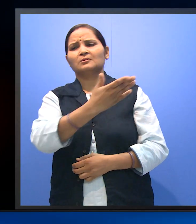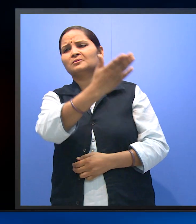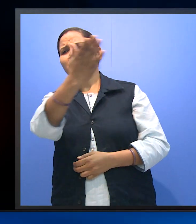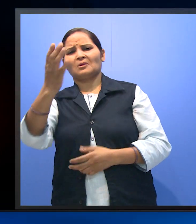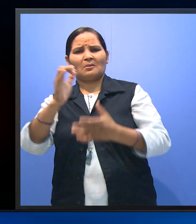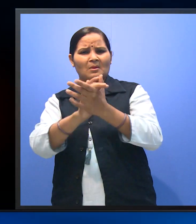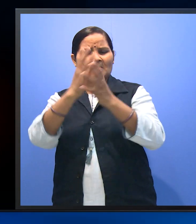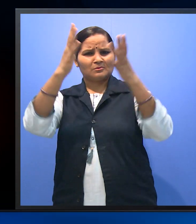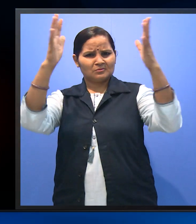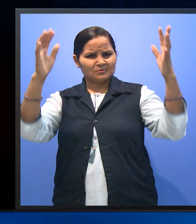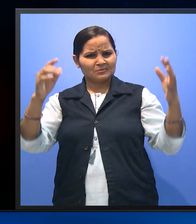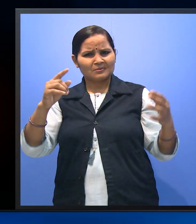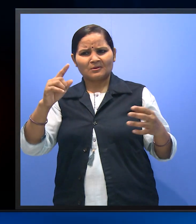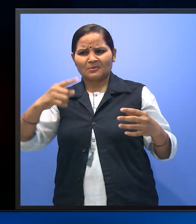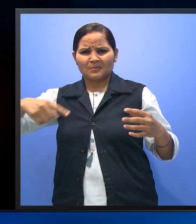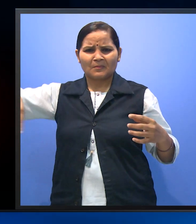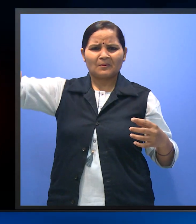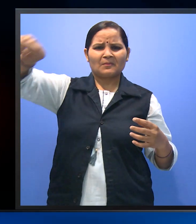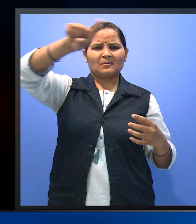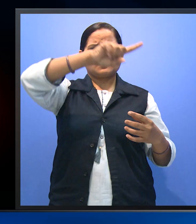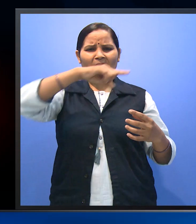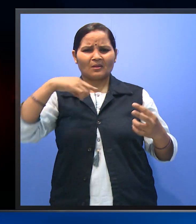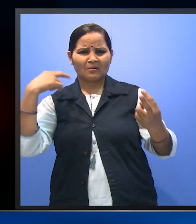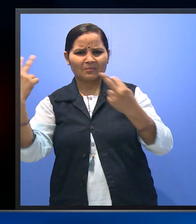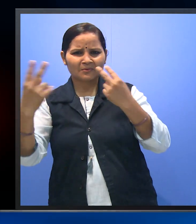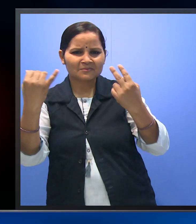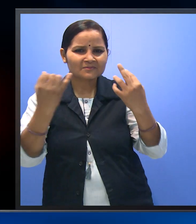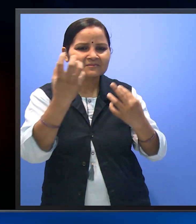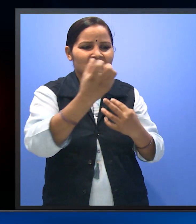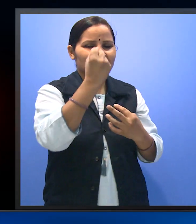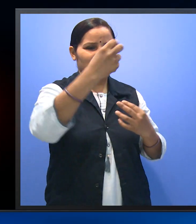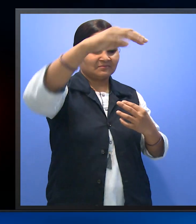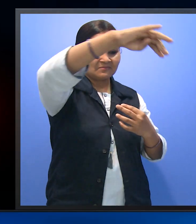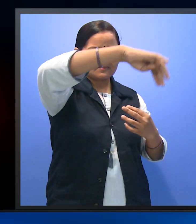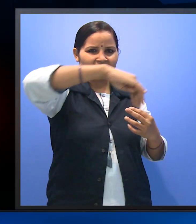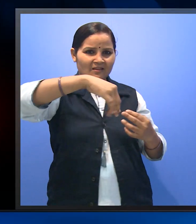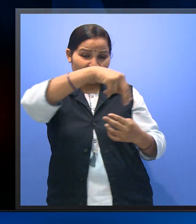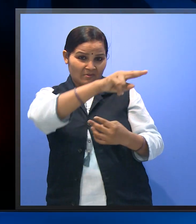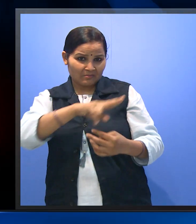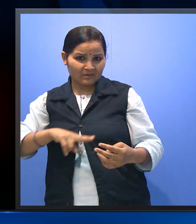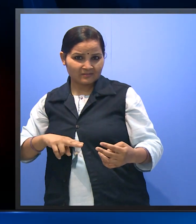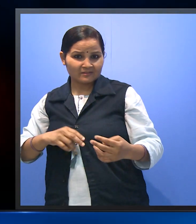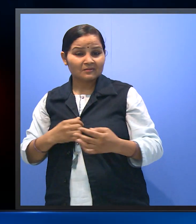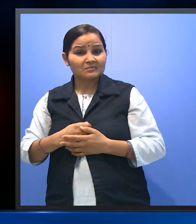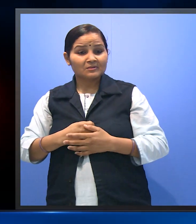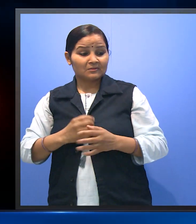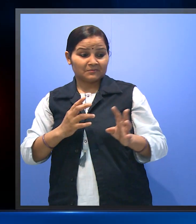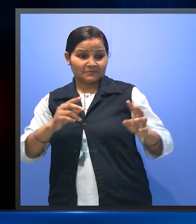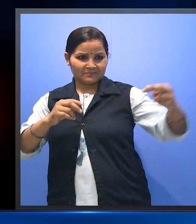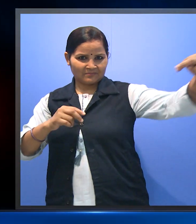प्रशंसा सुनते सुनते चक्कर लगाते लगाते अपनी राजधानी में लौटने लगे तो